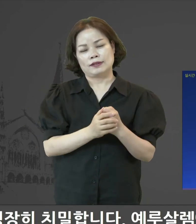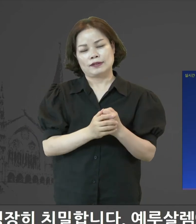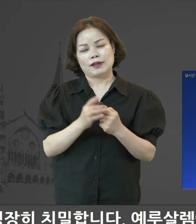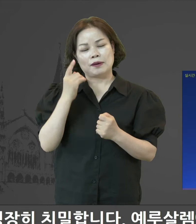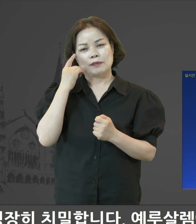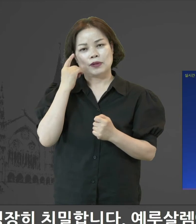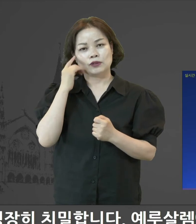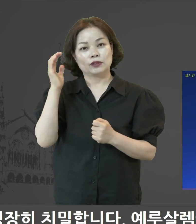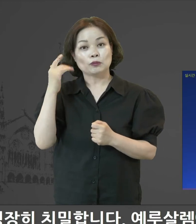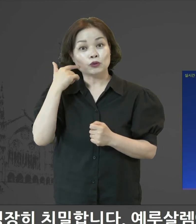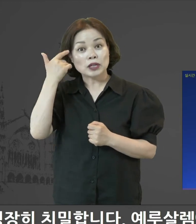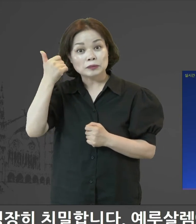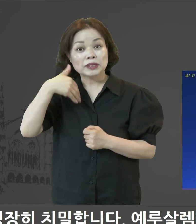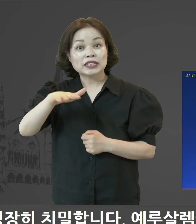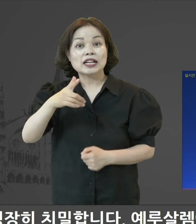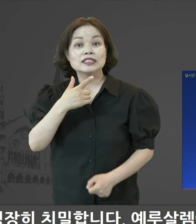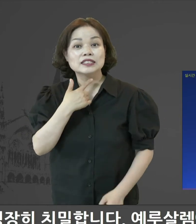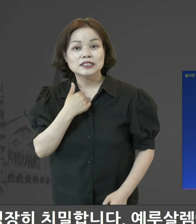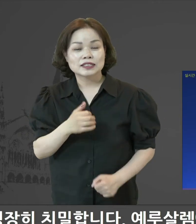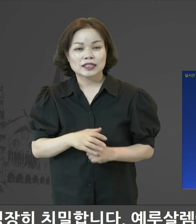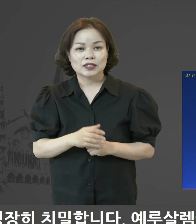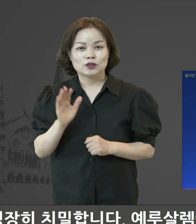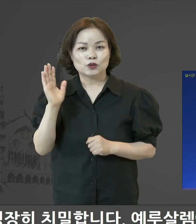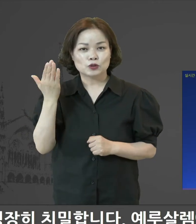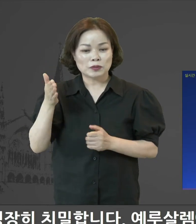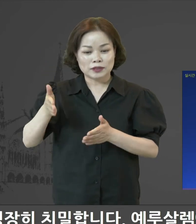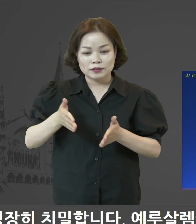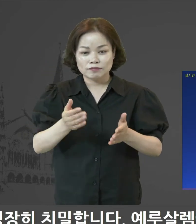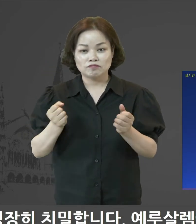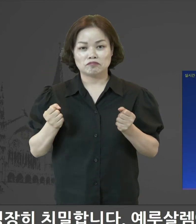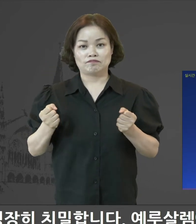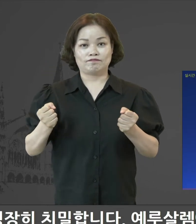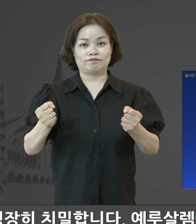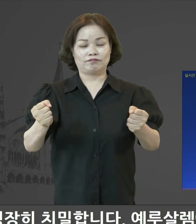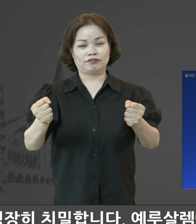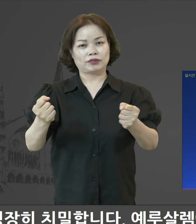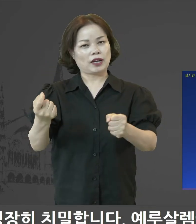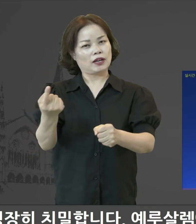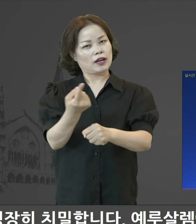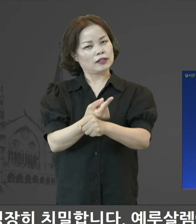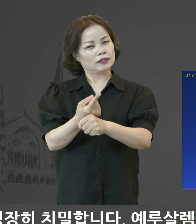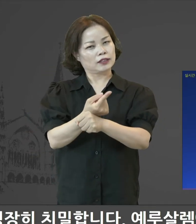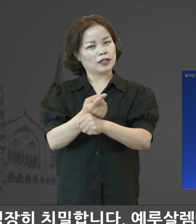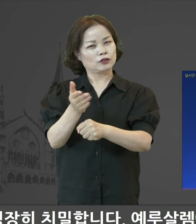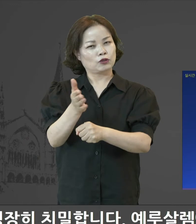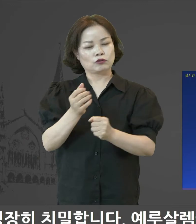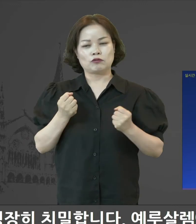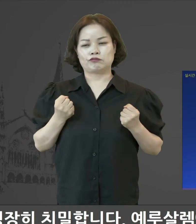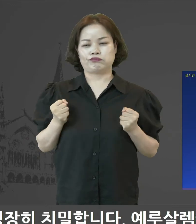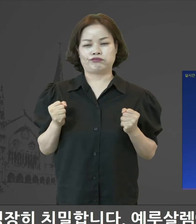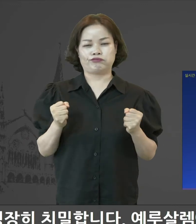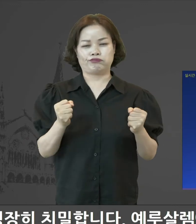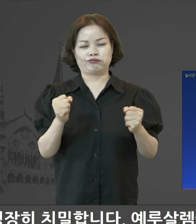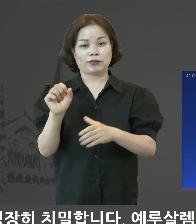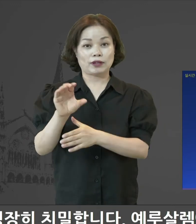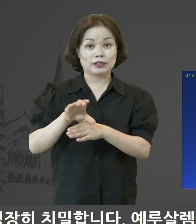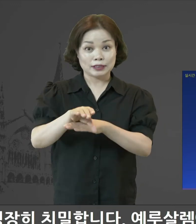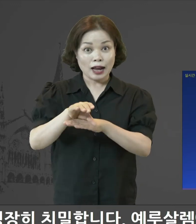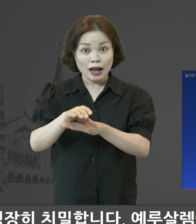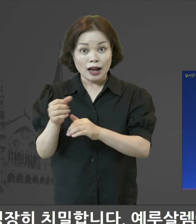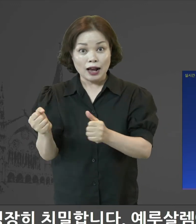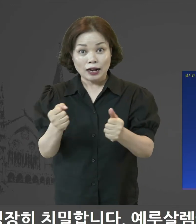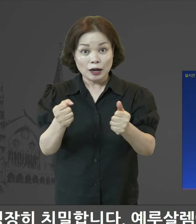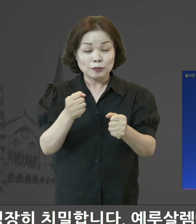가봤습니다. 요즘에 뭐 큰 찻길도 있어서요. 이제 운전을 해도 근 1시간 걸려요. 아니, 운전을 해도 한 1시간 걸리는데 옛 길로